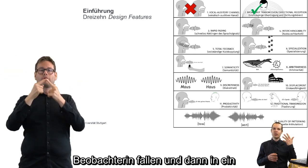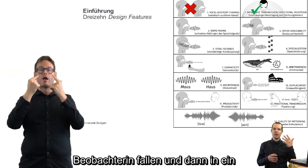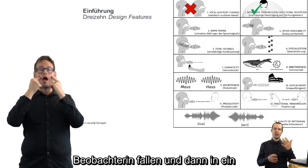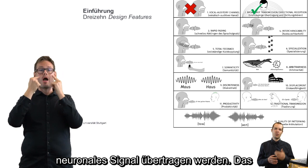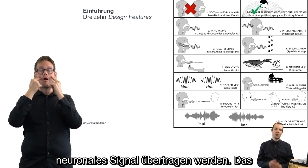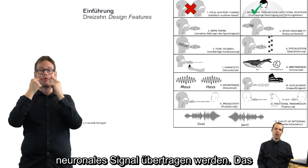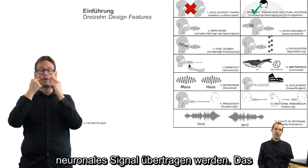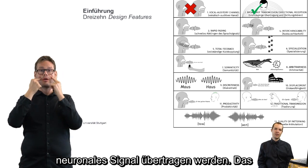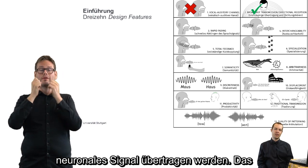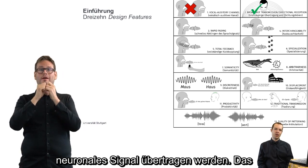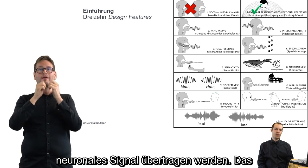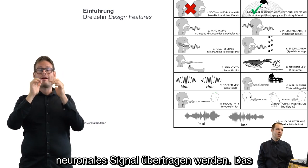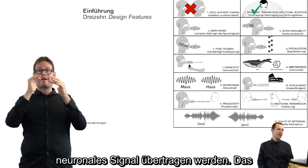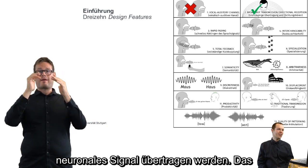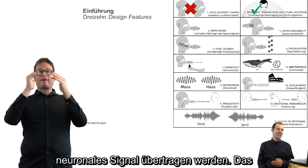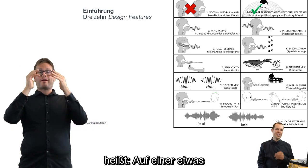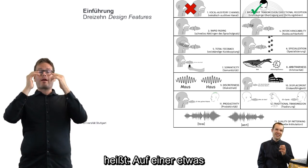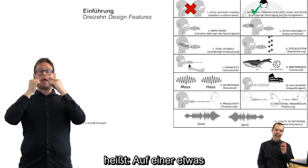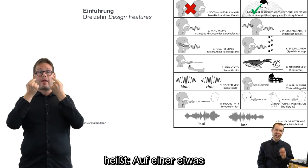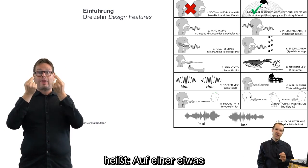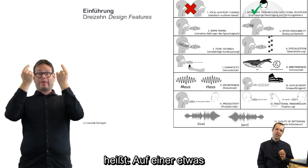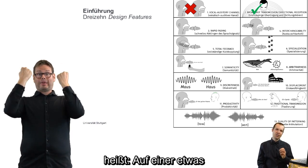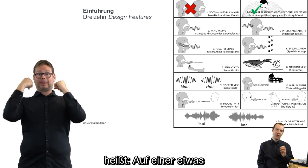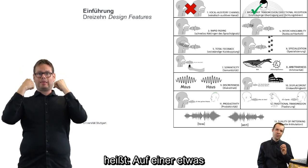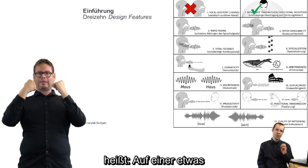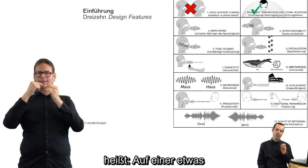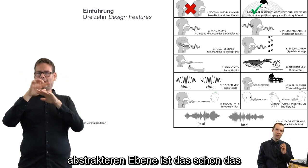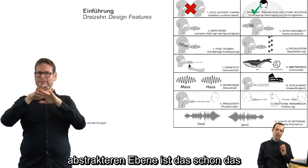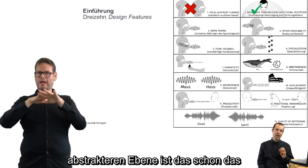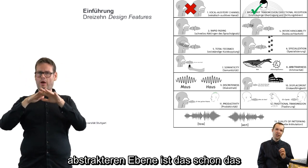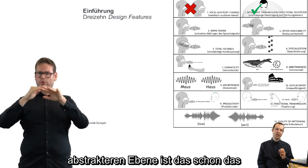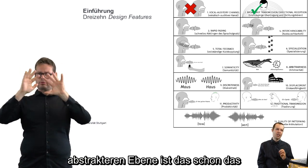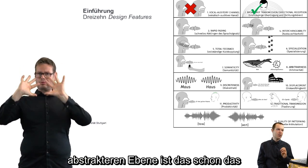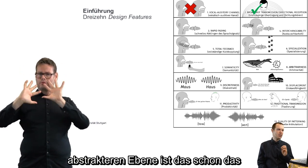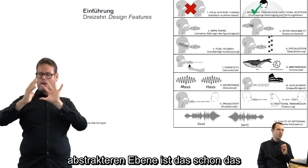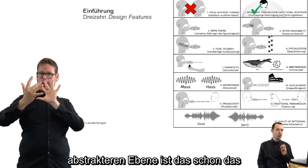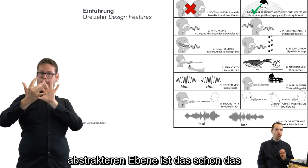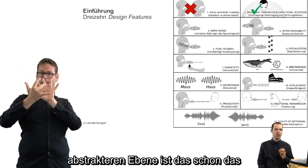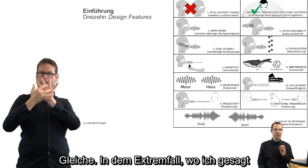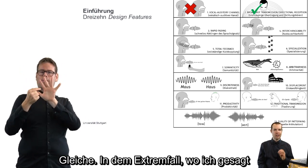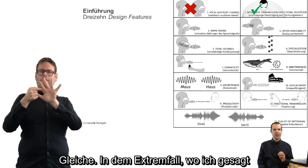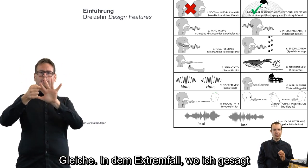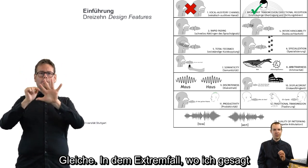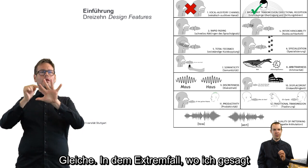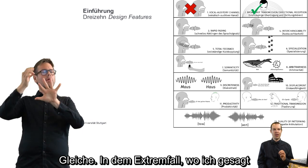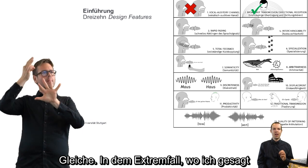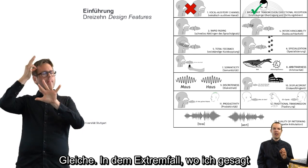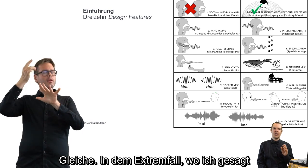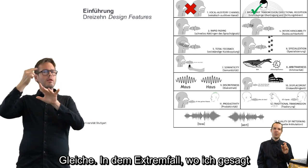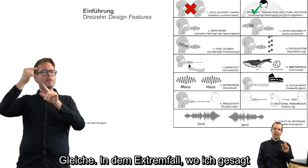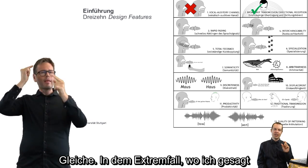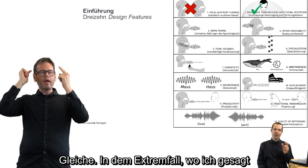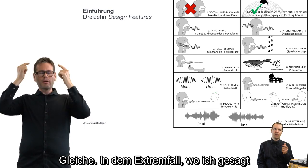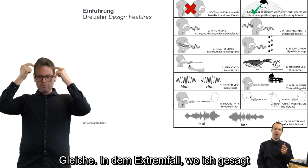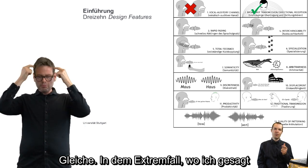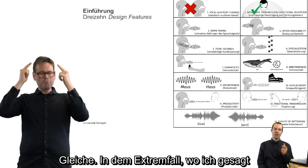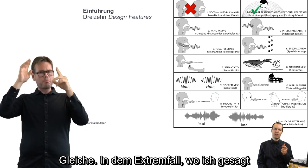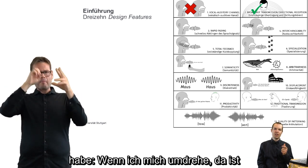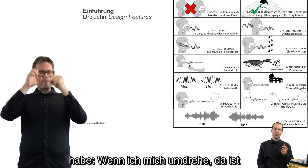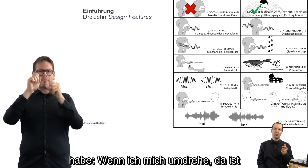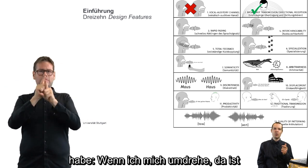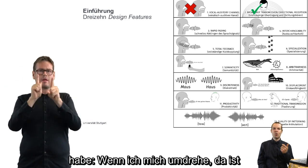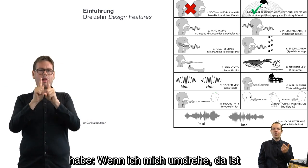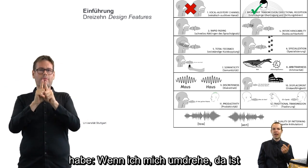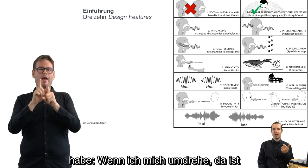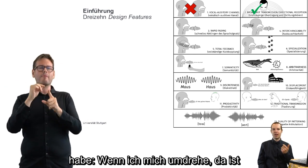und dann in ein neuronales Signal übertragen werden. Das heißt, eigentlich auf einer etwas abstrakteren Ebene ist das schon das Gleiche. In dem Extremfall, wo